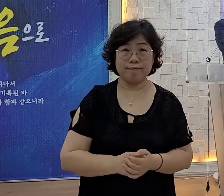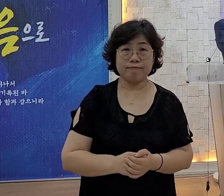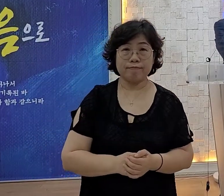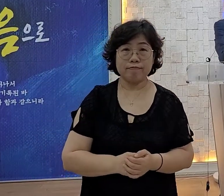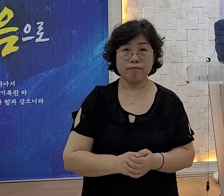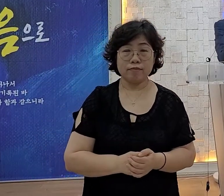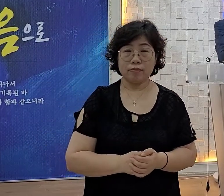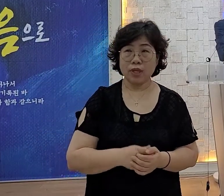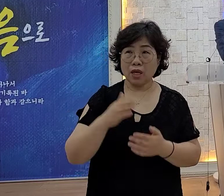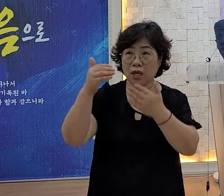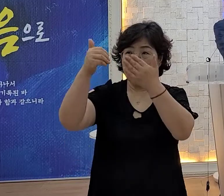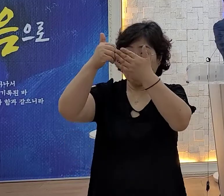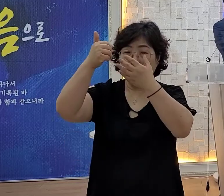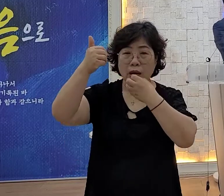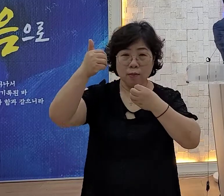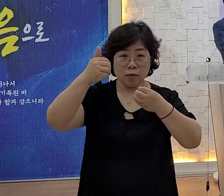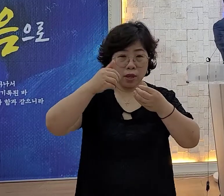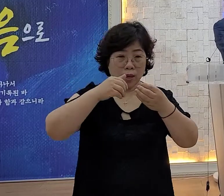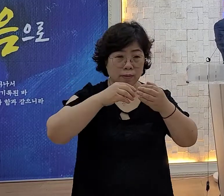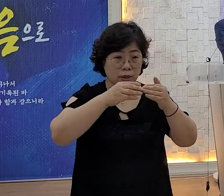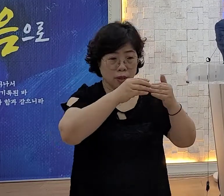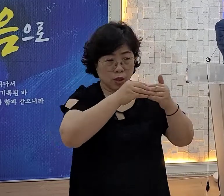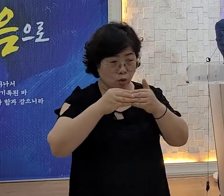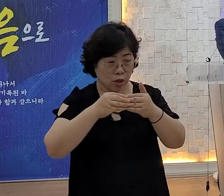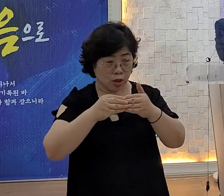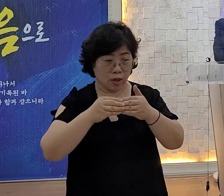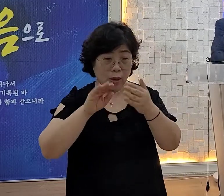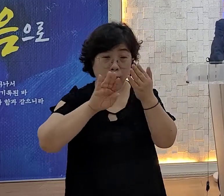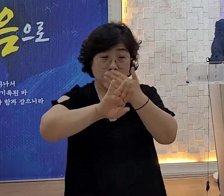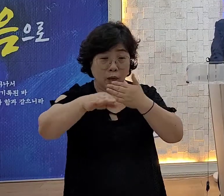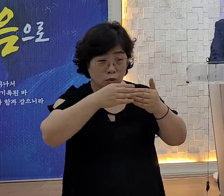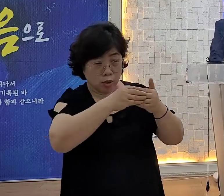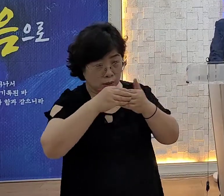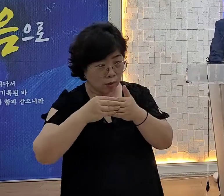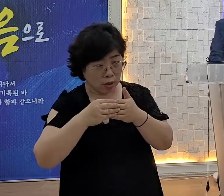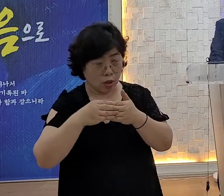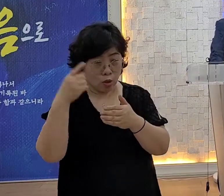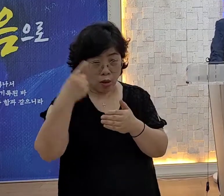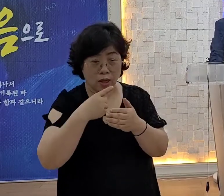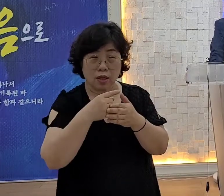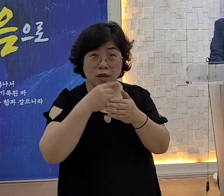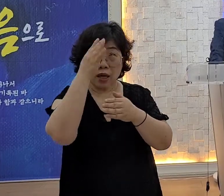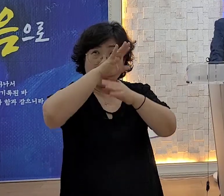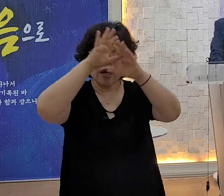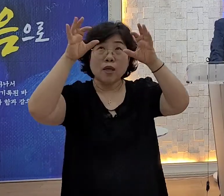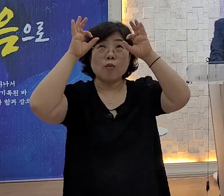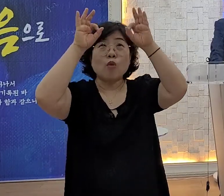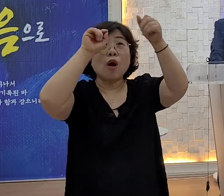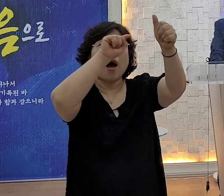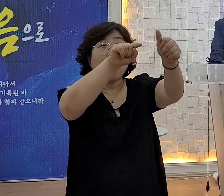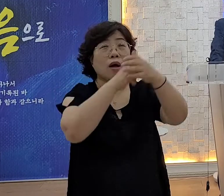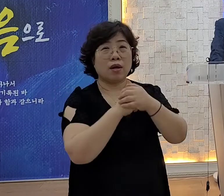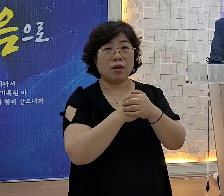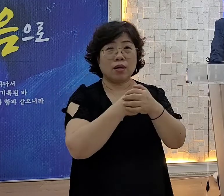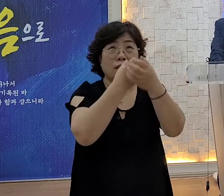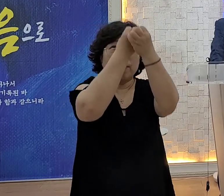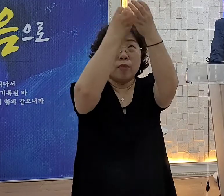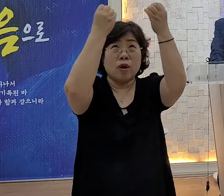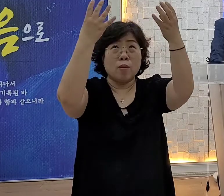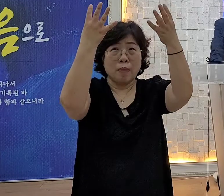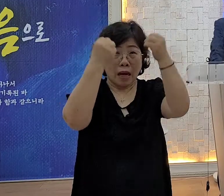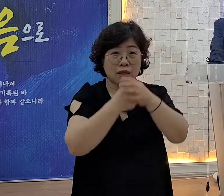그 한밤중에 아브라함 손을 잡고 밖에 나가보자. 밖에 나가서 뭐라고 말합니까?